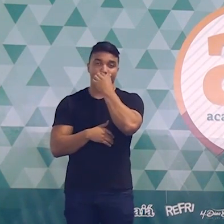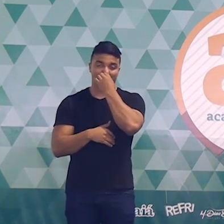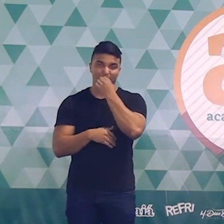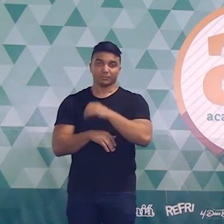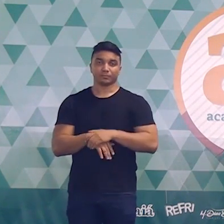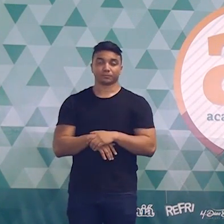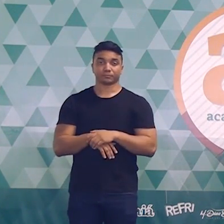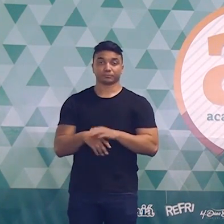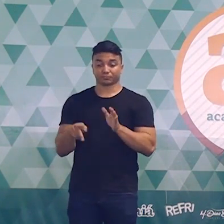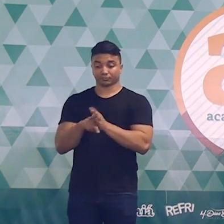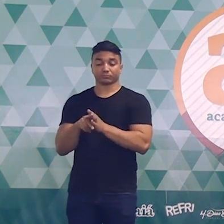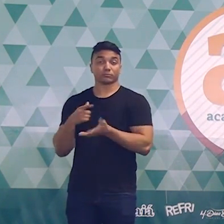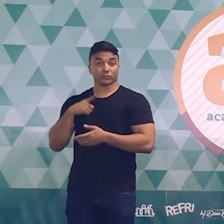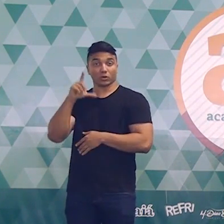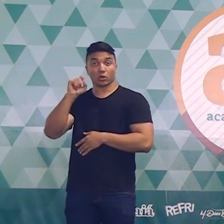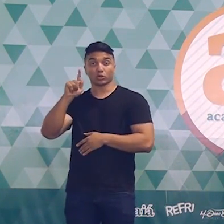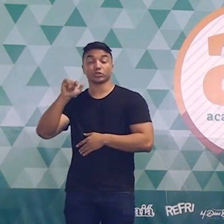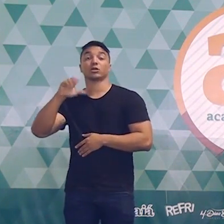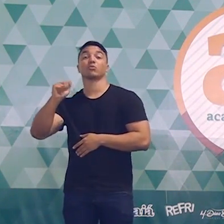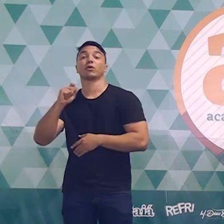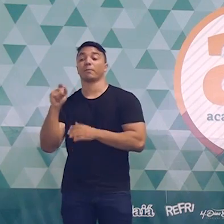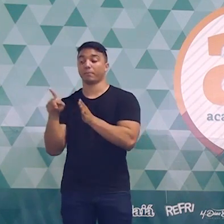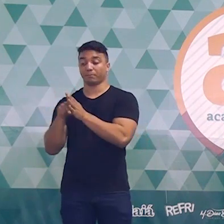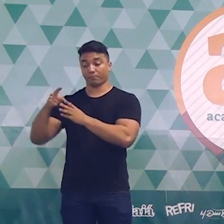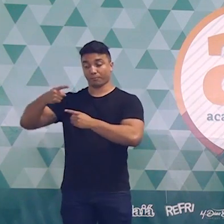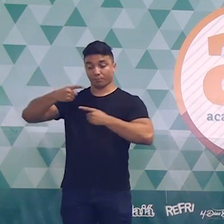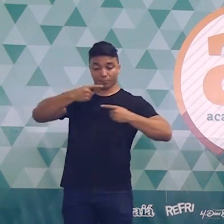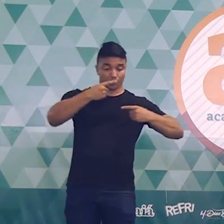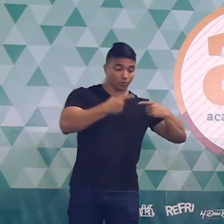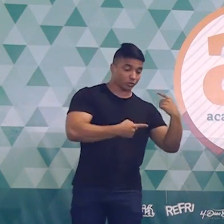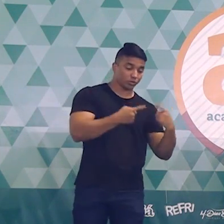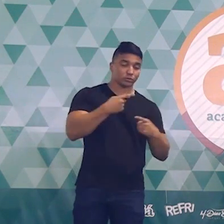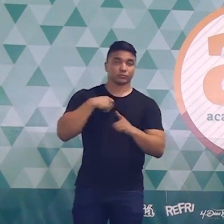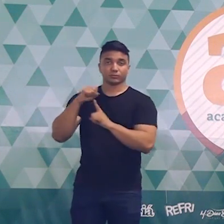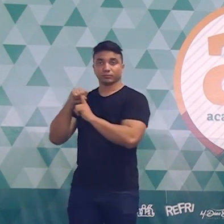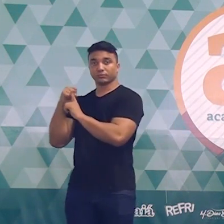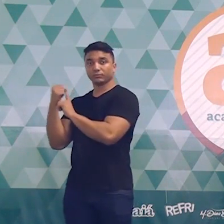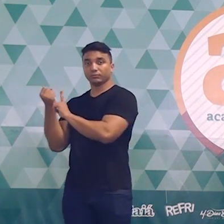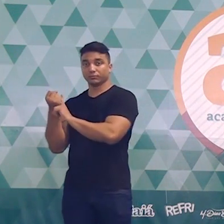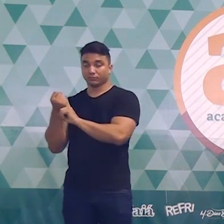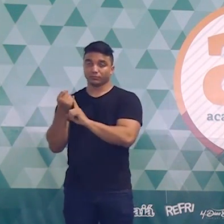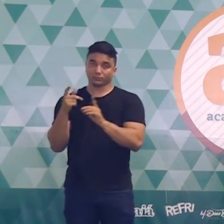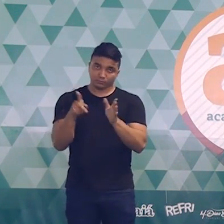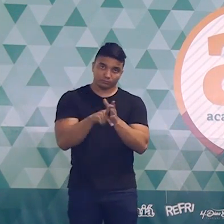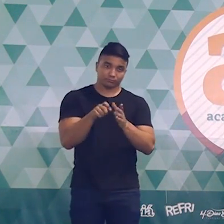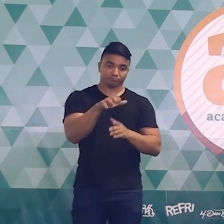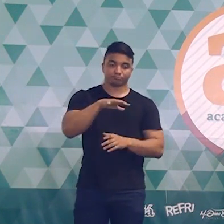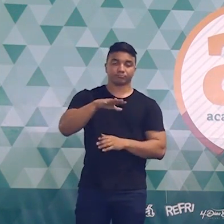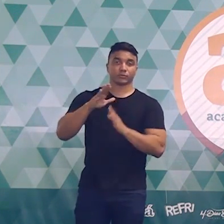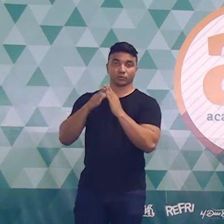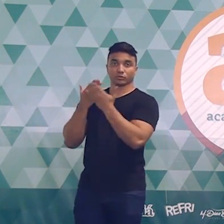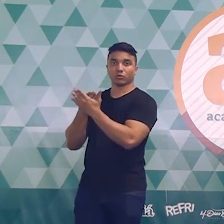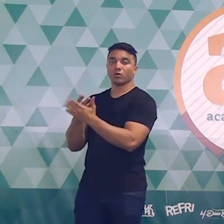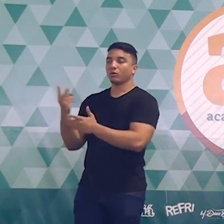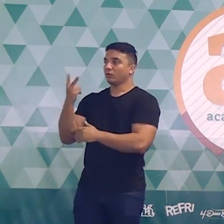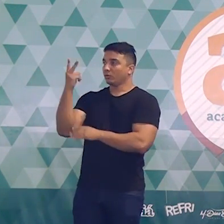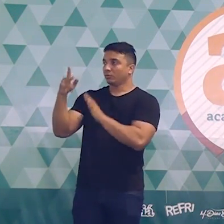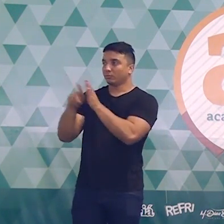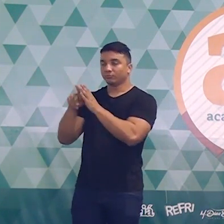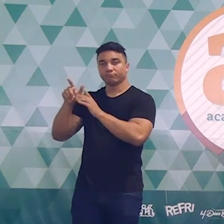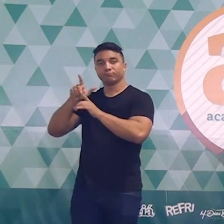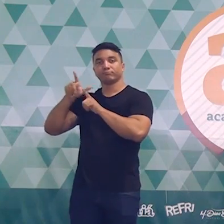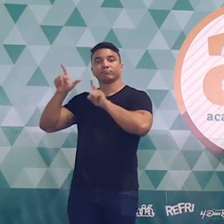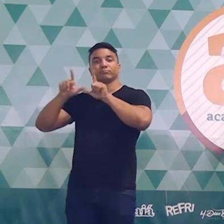lógica política e social. Incentivos governamentais, valorização pelas escolas, valorização pela